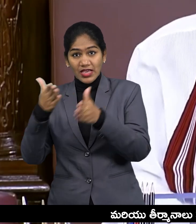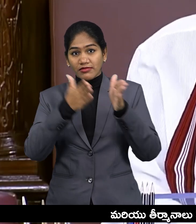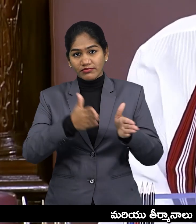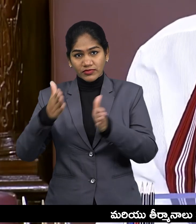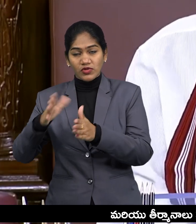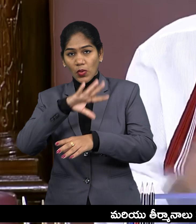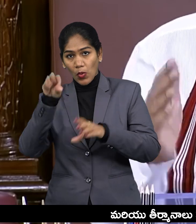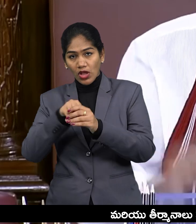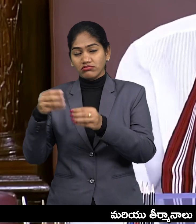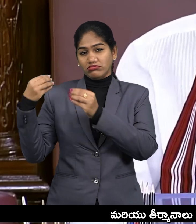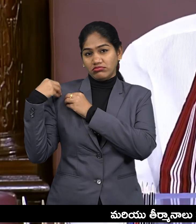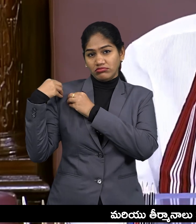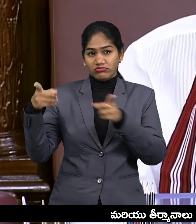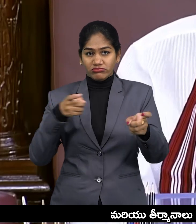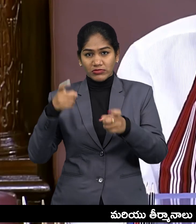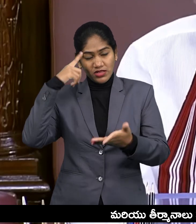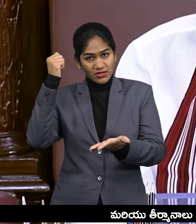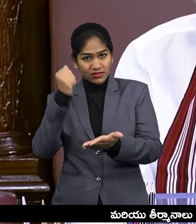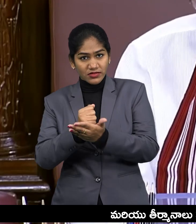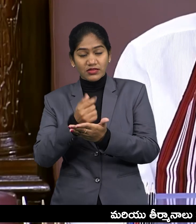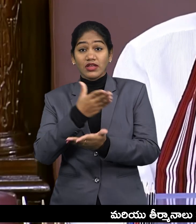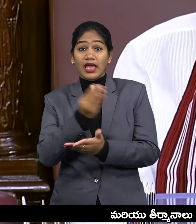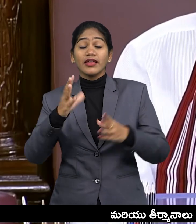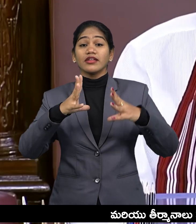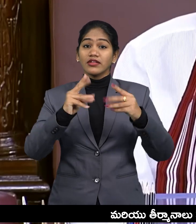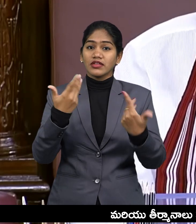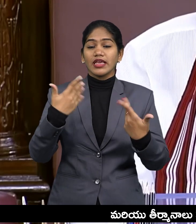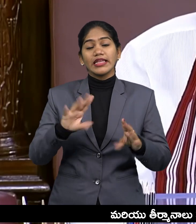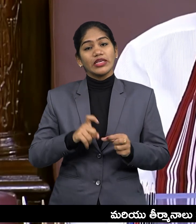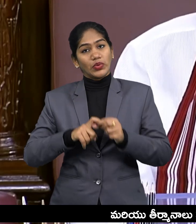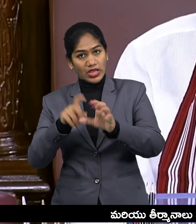మరియు తీర్మానాలు, ప్రశ్నలపై నిర్ణయాలు తీసుకుంటారు.